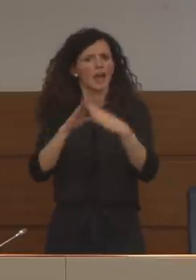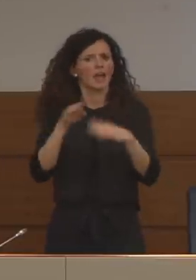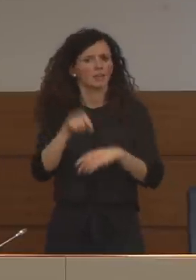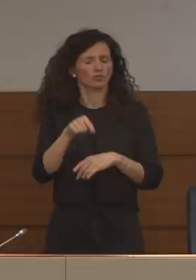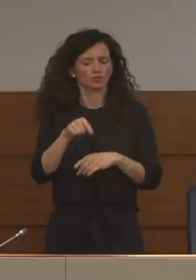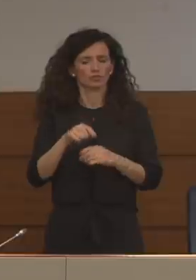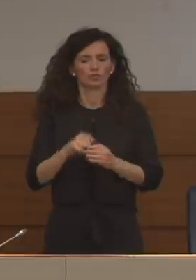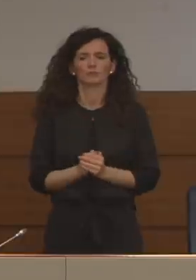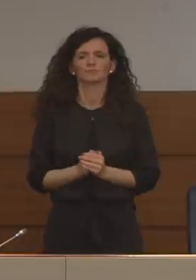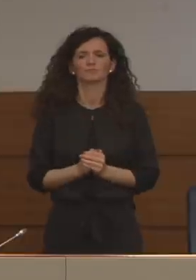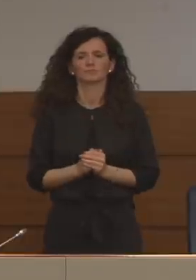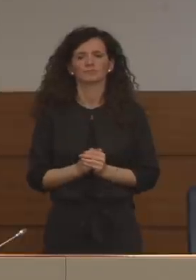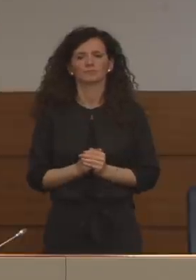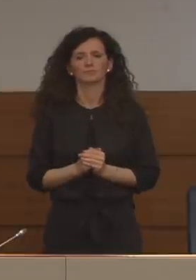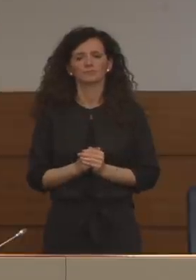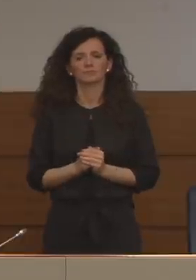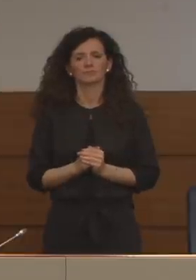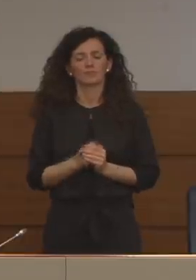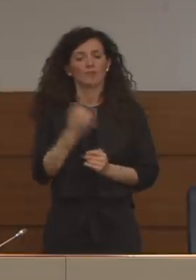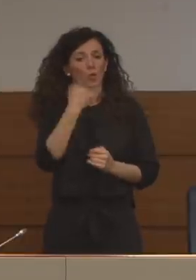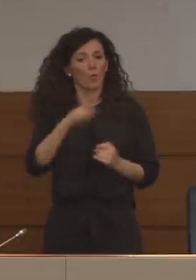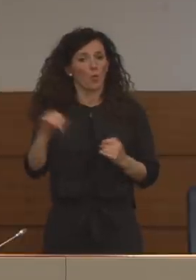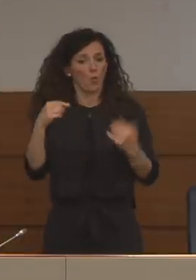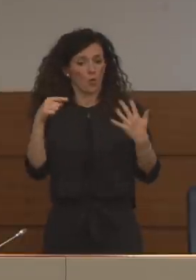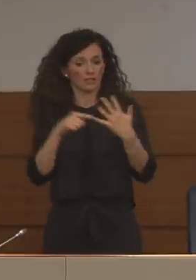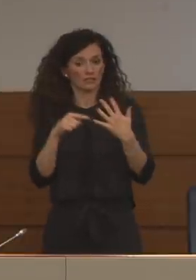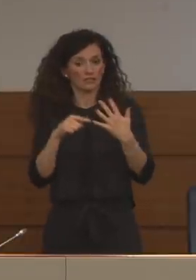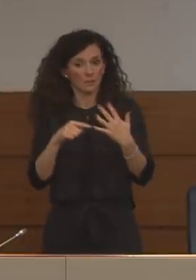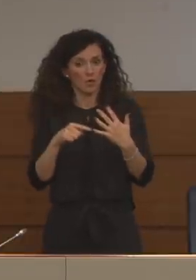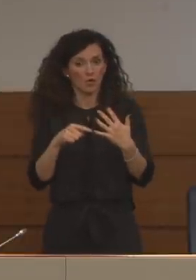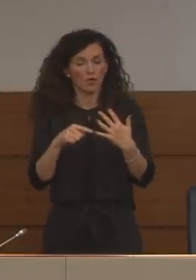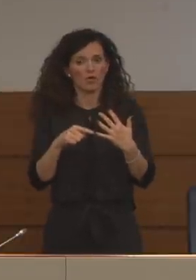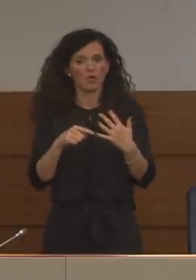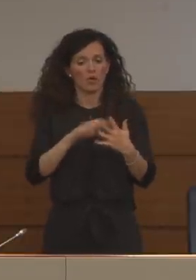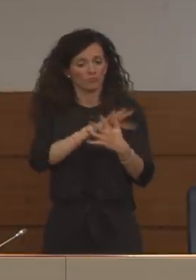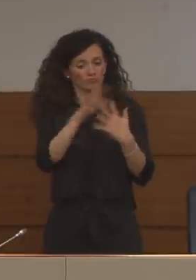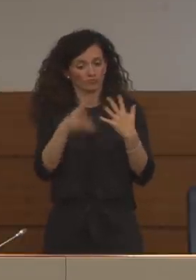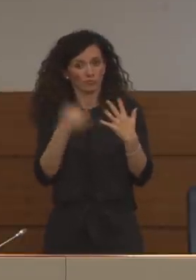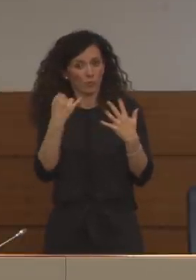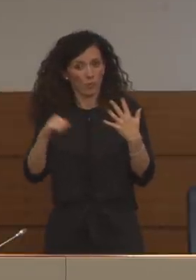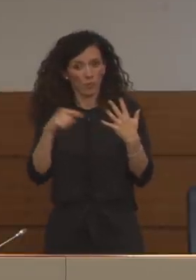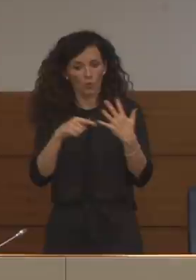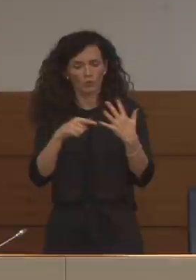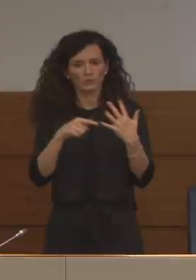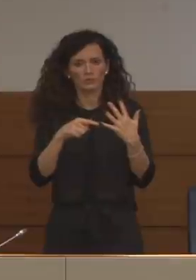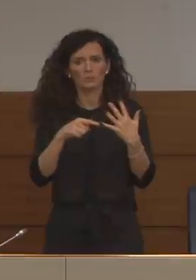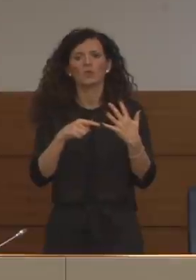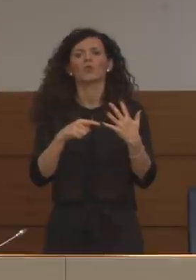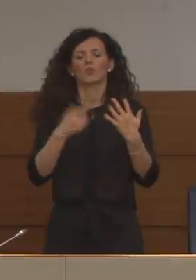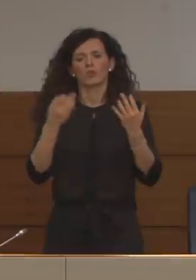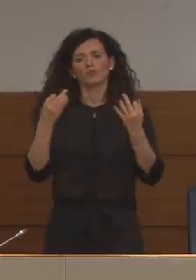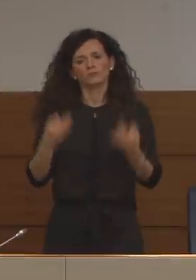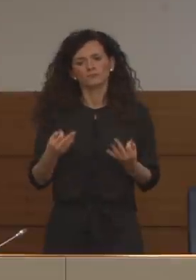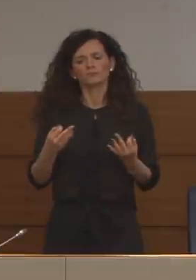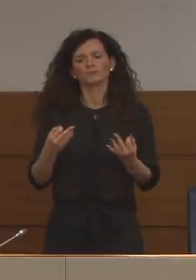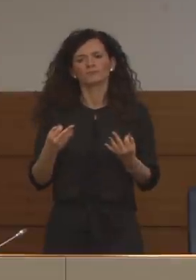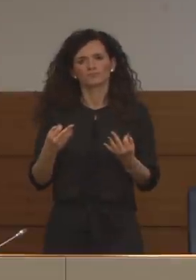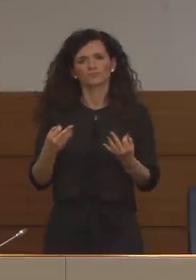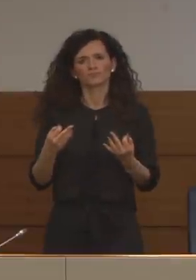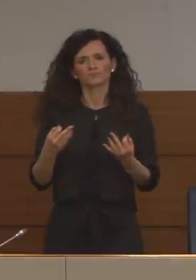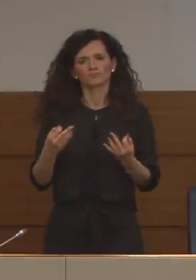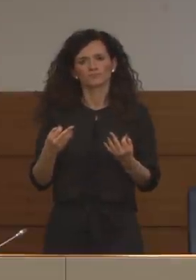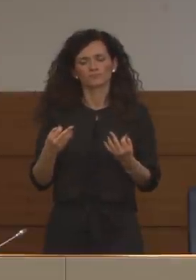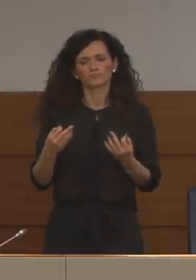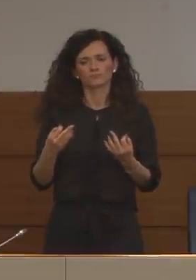l'ultimo punto per sottolineare che il disegno prevederà un ruolo assolutamente